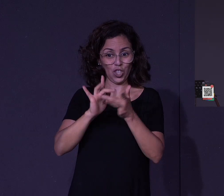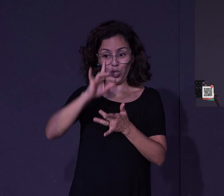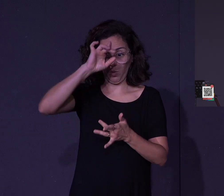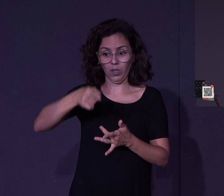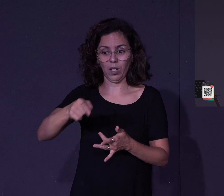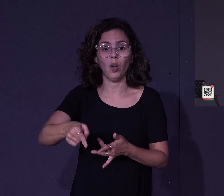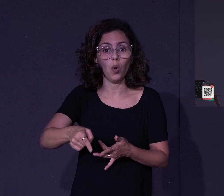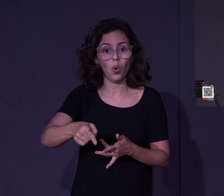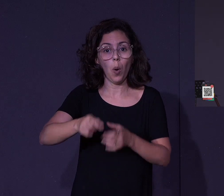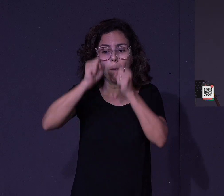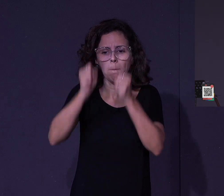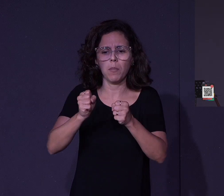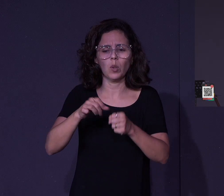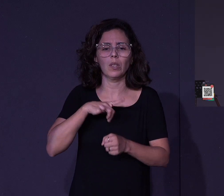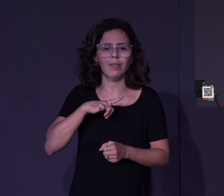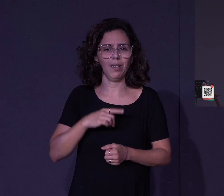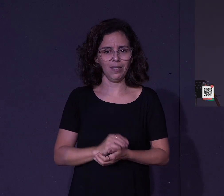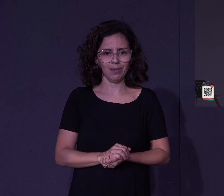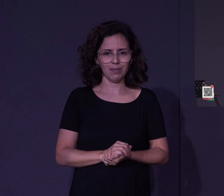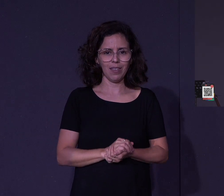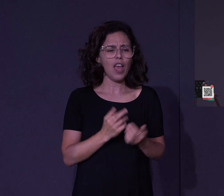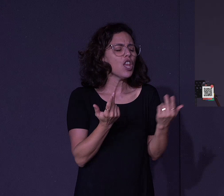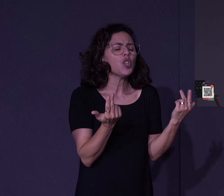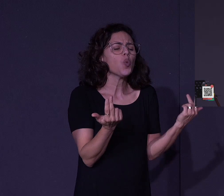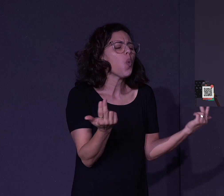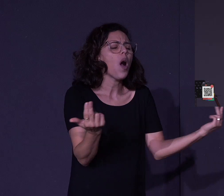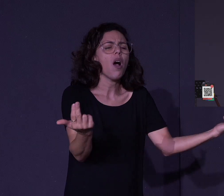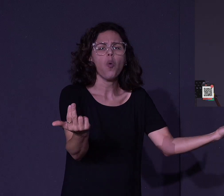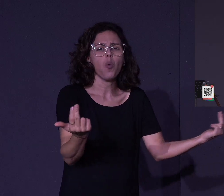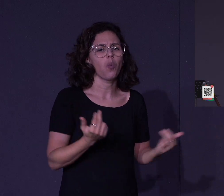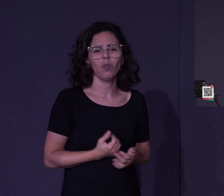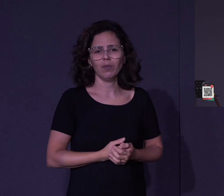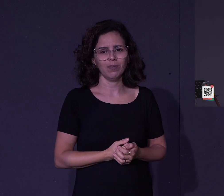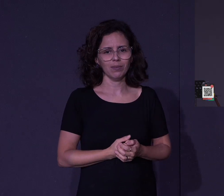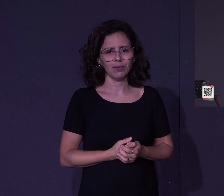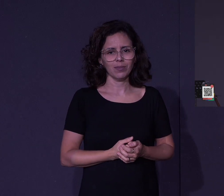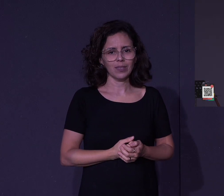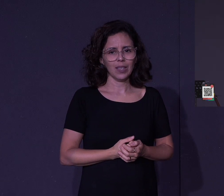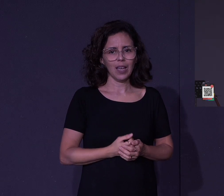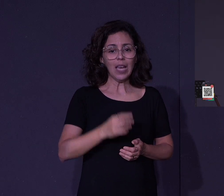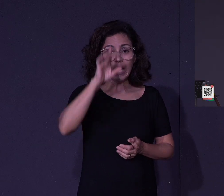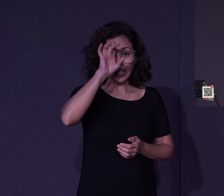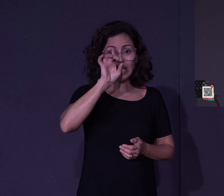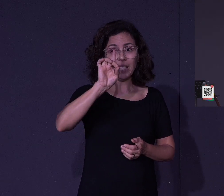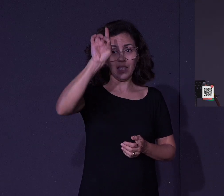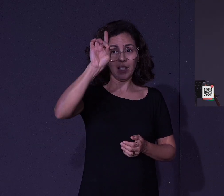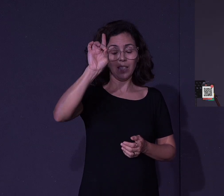Que Deus fale nessa noite ao teu coração, a partir das suas reais